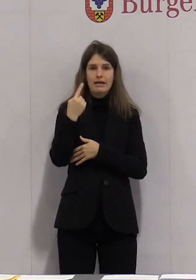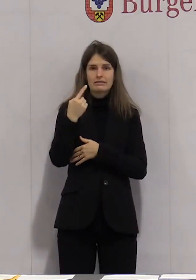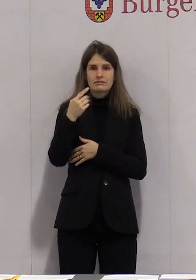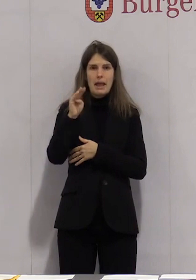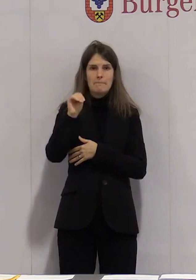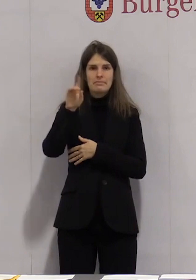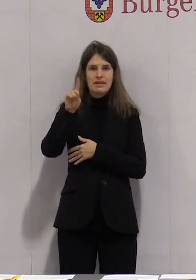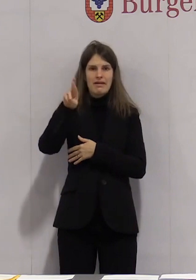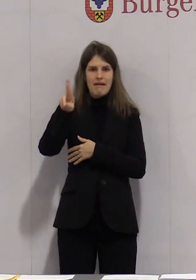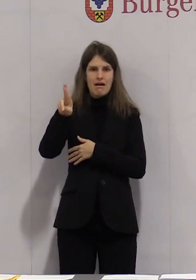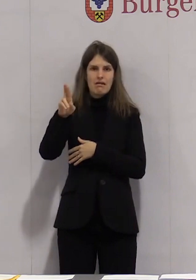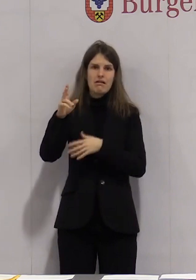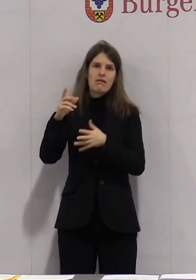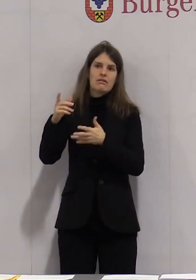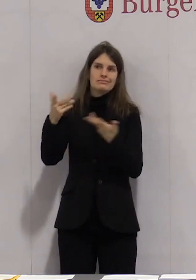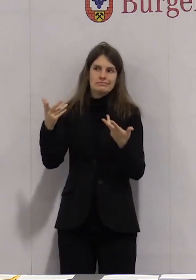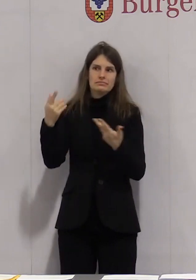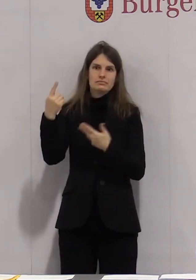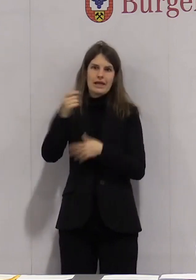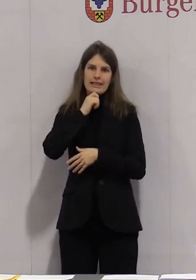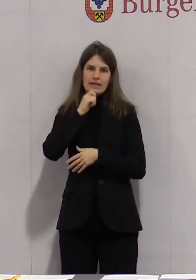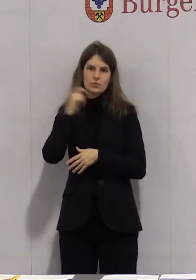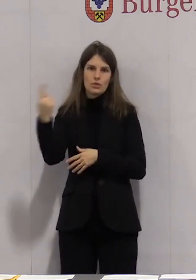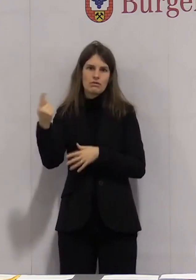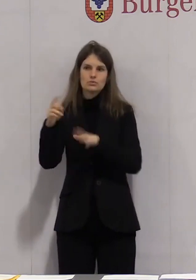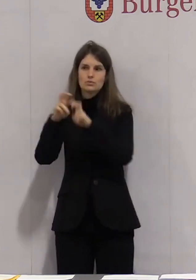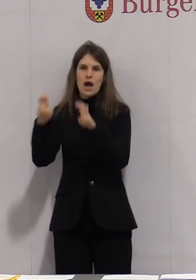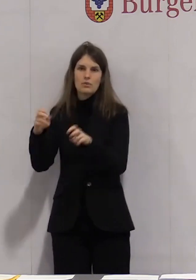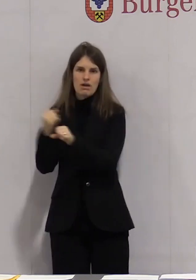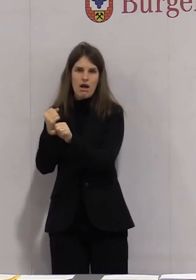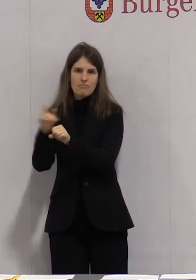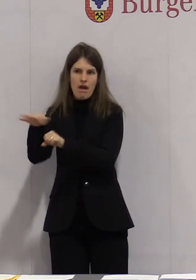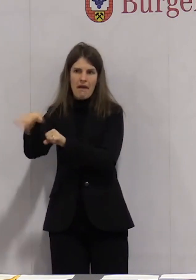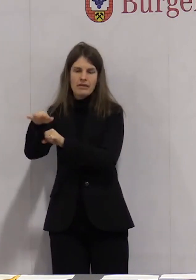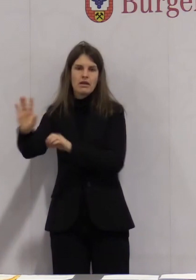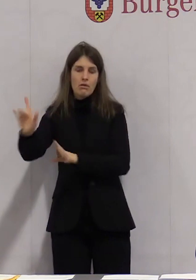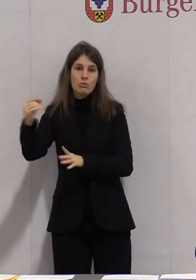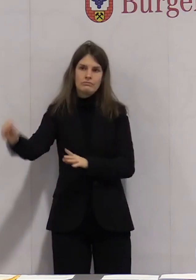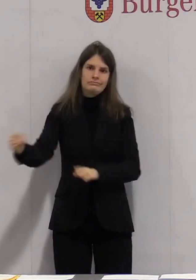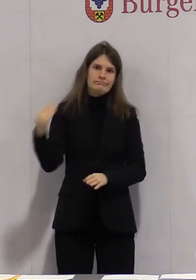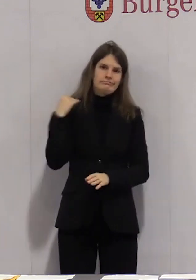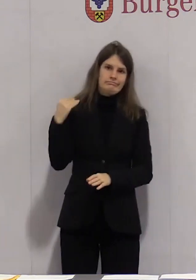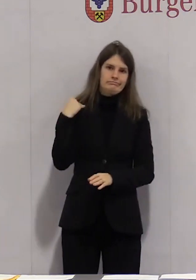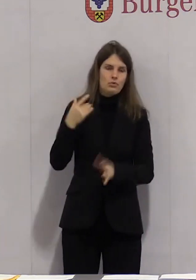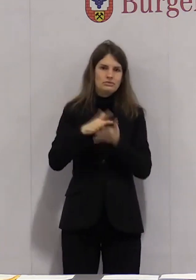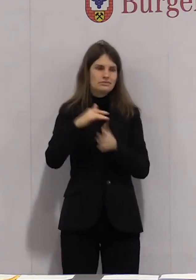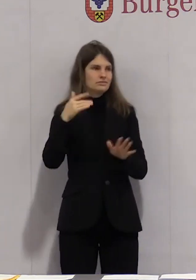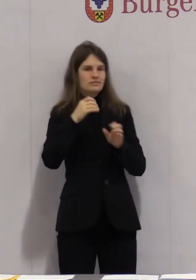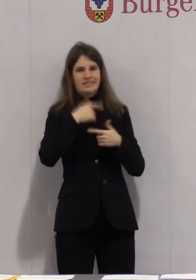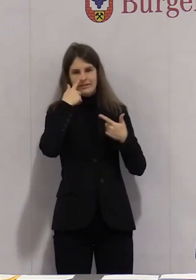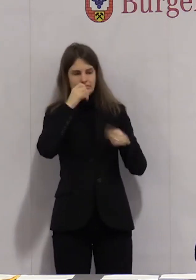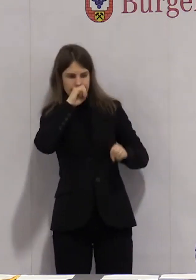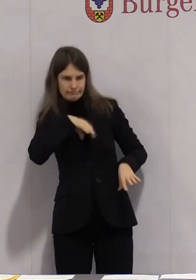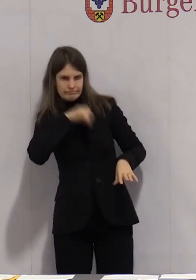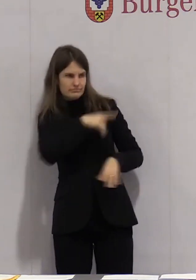office heraus darüber schwadroniert und sich von dort gemeldet und sich auch darüber lustig gemacht hat für die